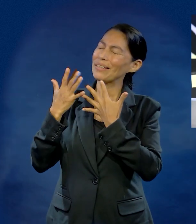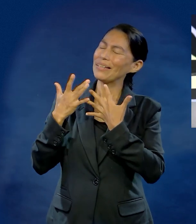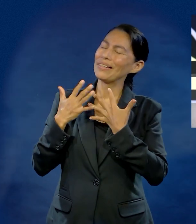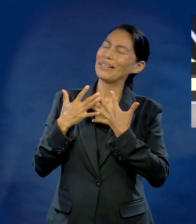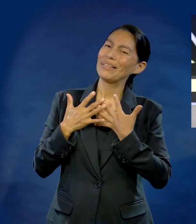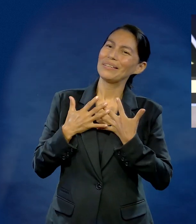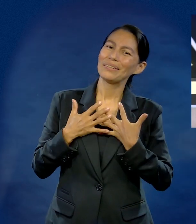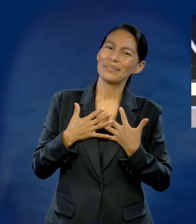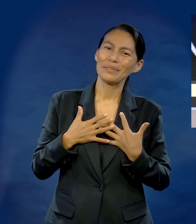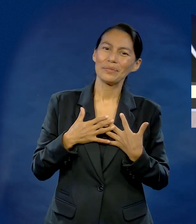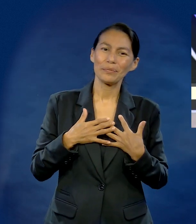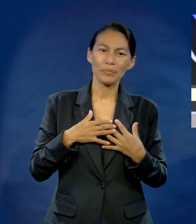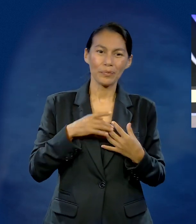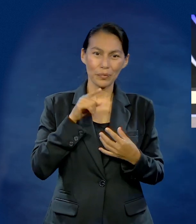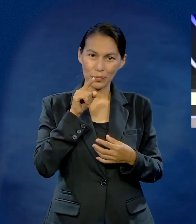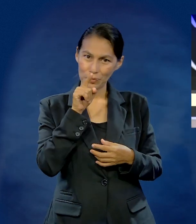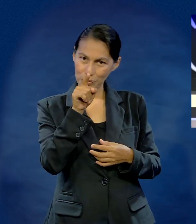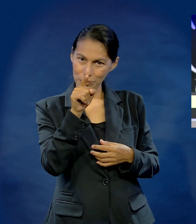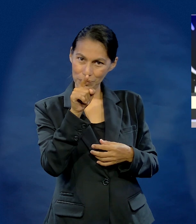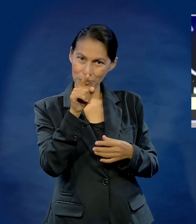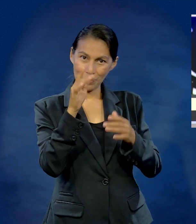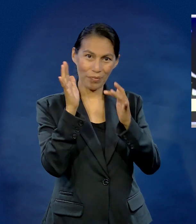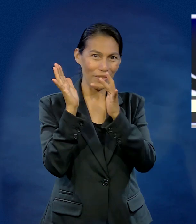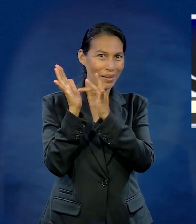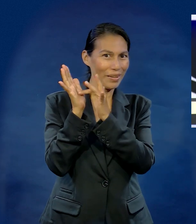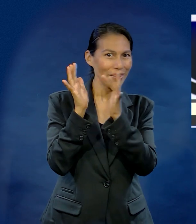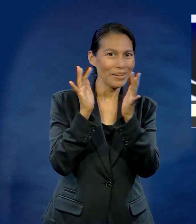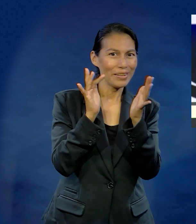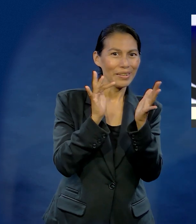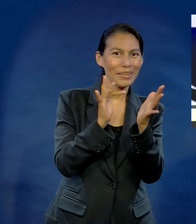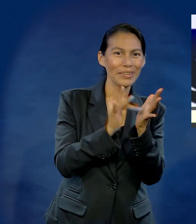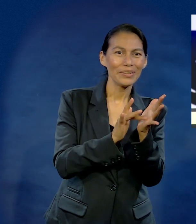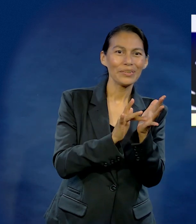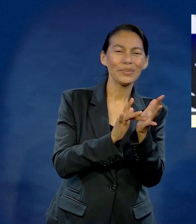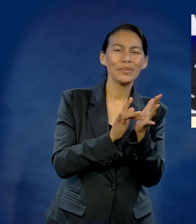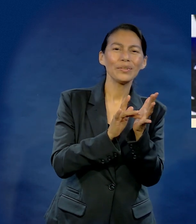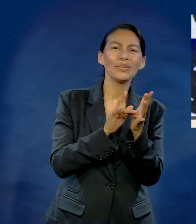paz un corazón libre de